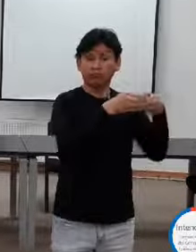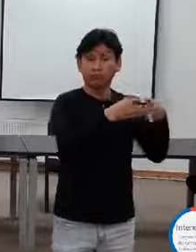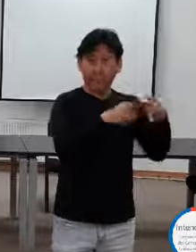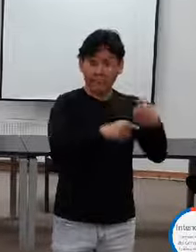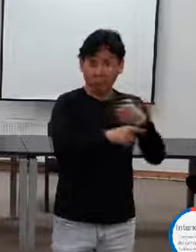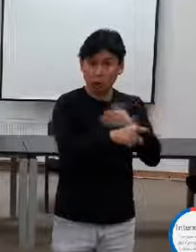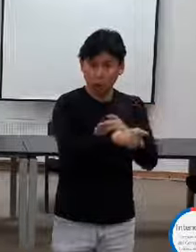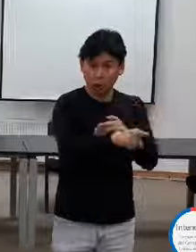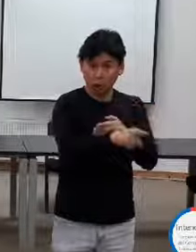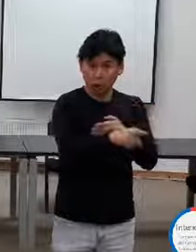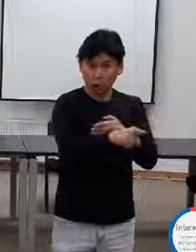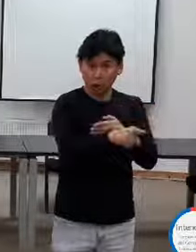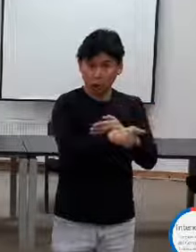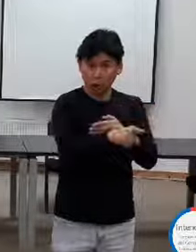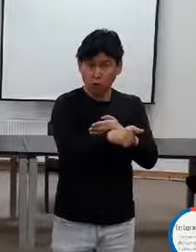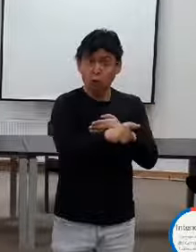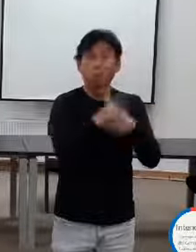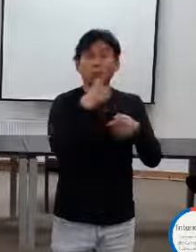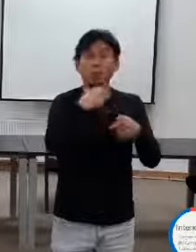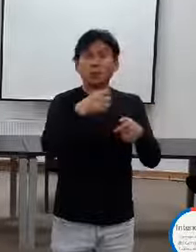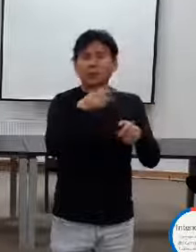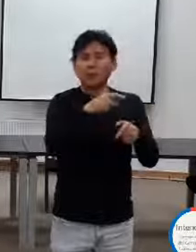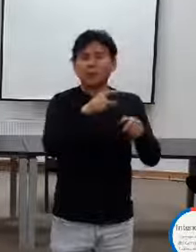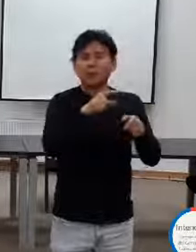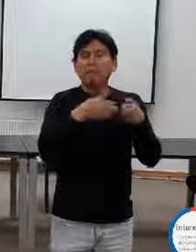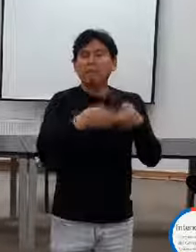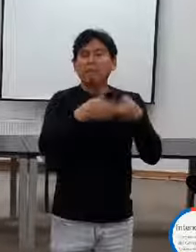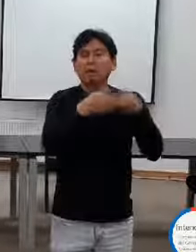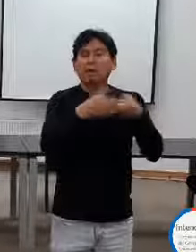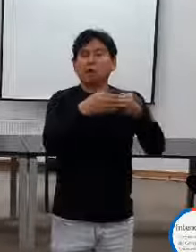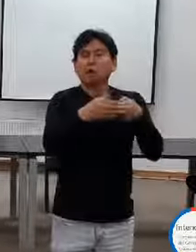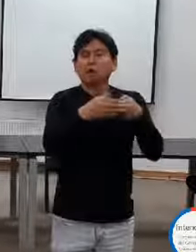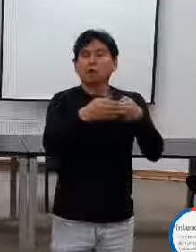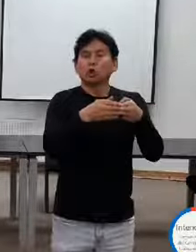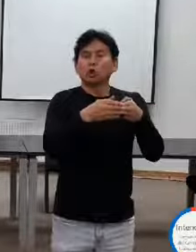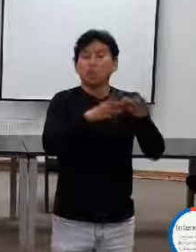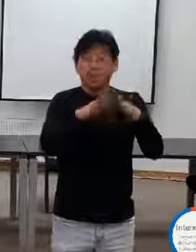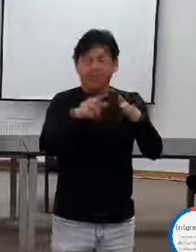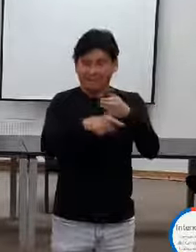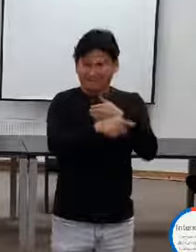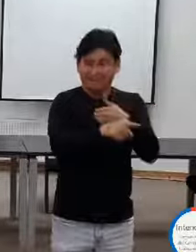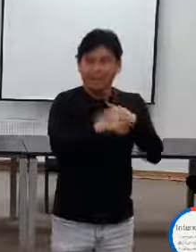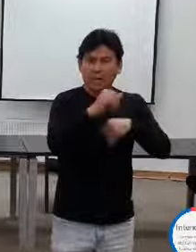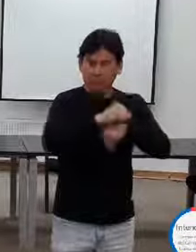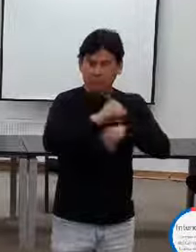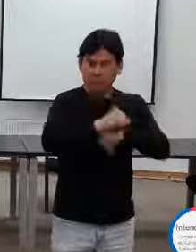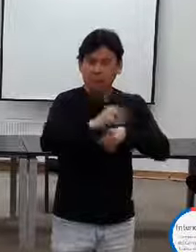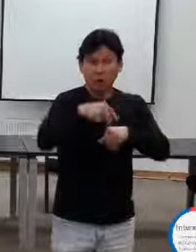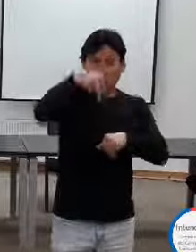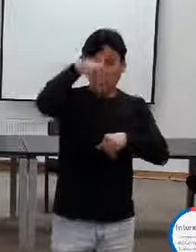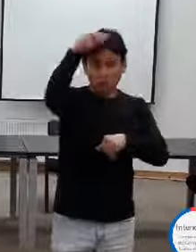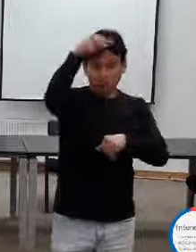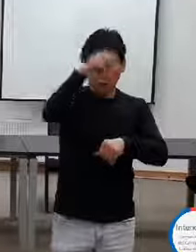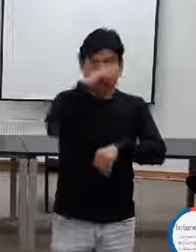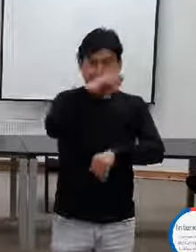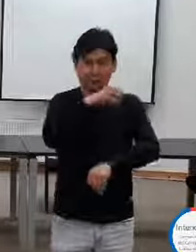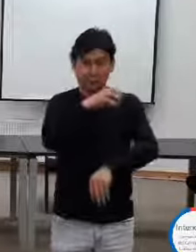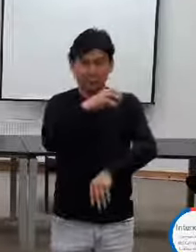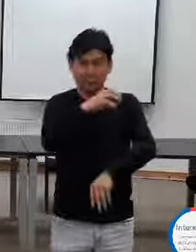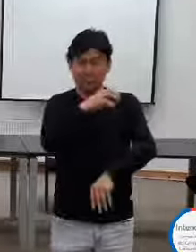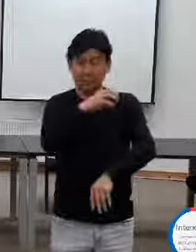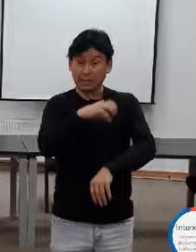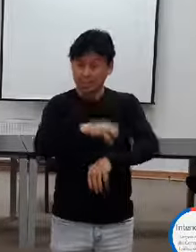ingresado vía marítima, porque ellos eran una embarcación que ingresaba vía marítima a la región de Aysén por el norte de nuestra región,